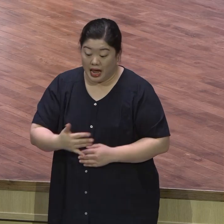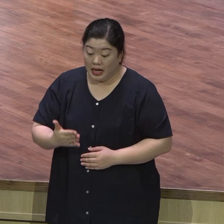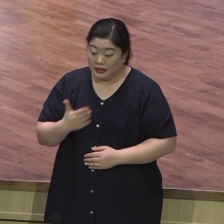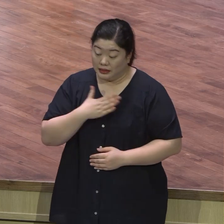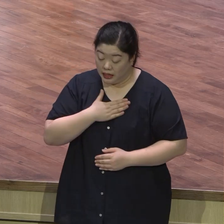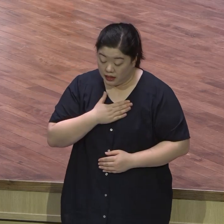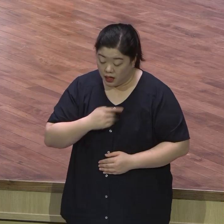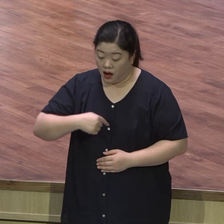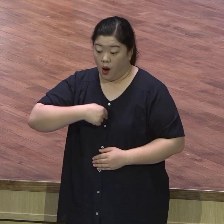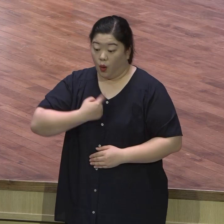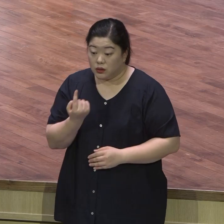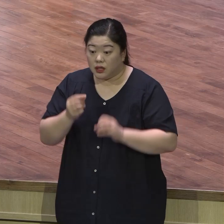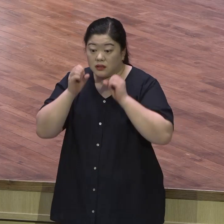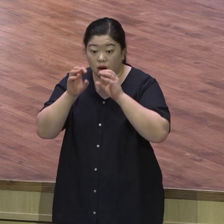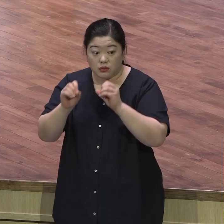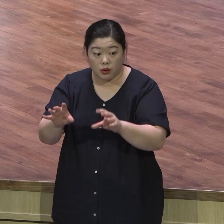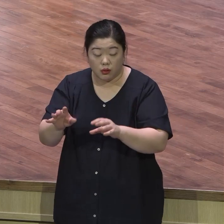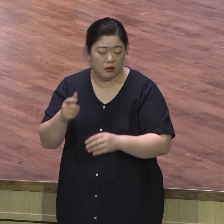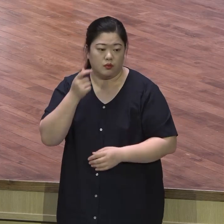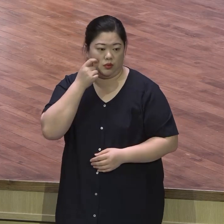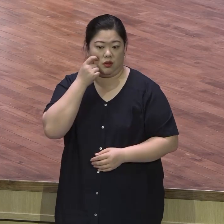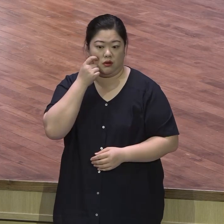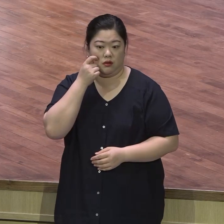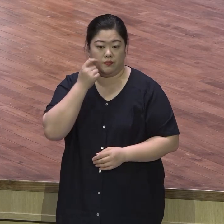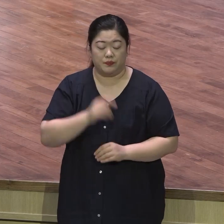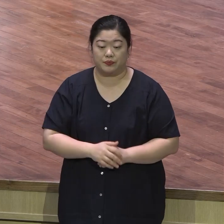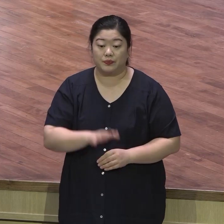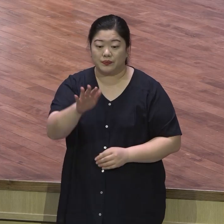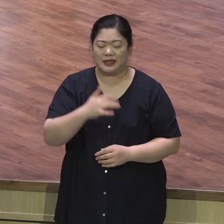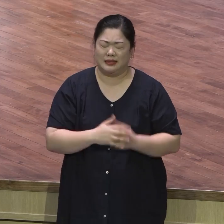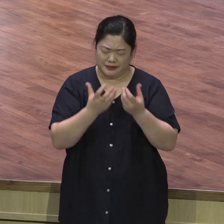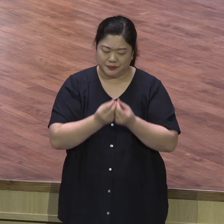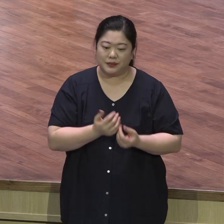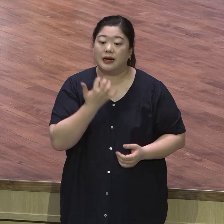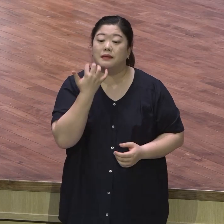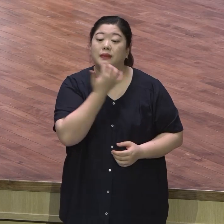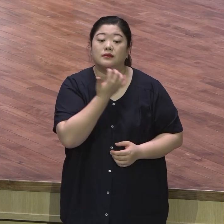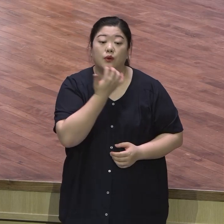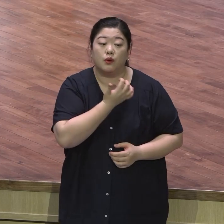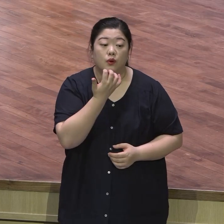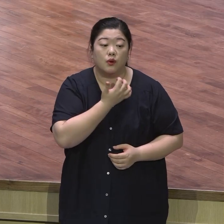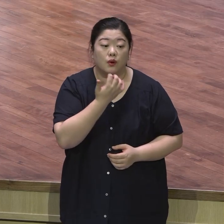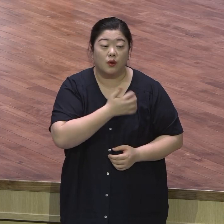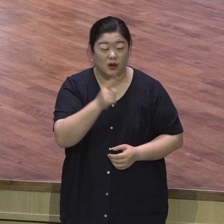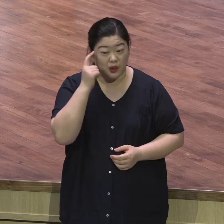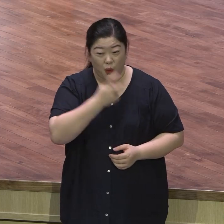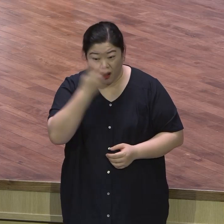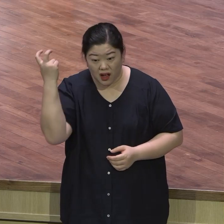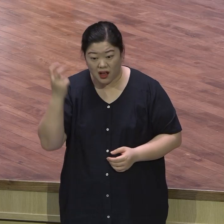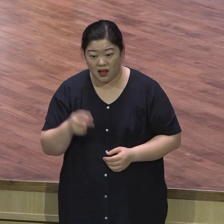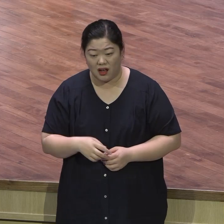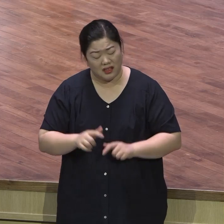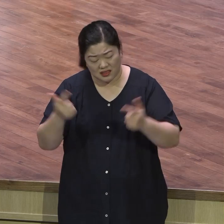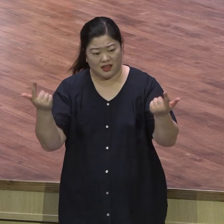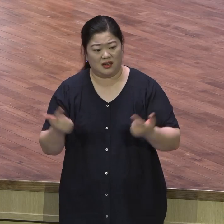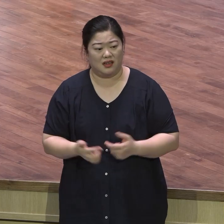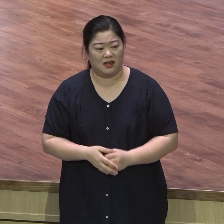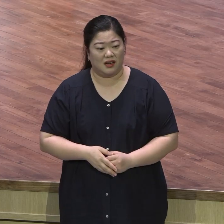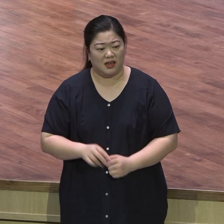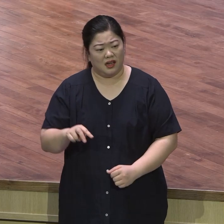증가합니까 우리는 못해요 무슨 베드로를 포함해서 어부 출신들이 12명 시작해 놓고 뭘 하느냐고 문화한 사람들이